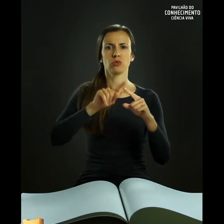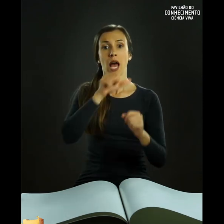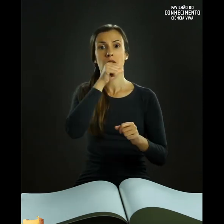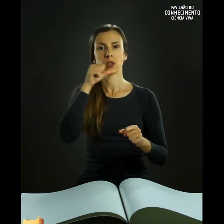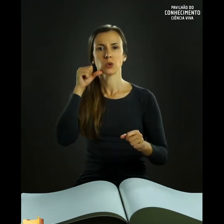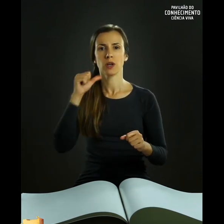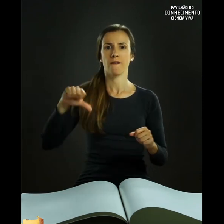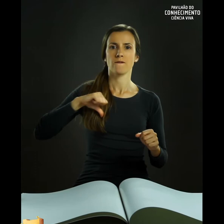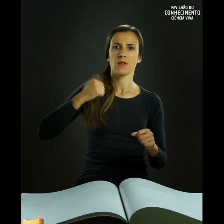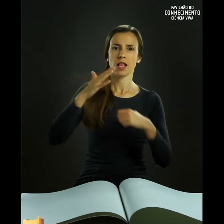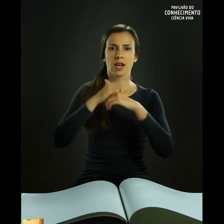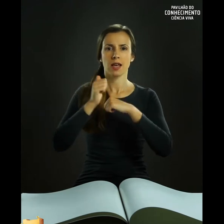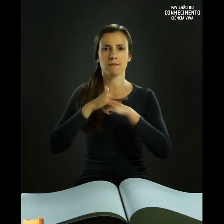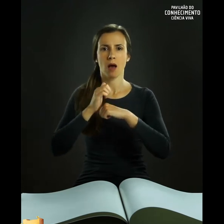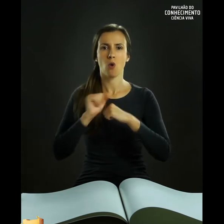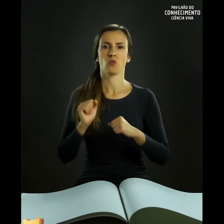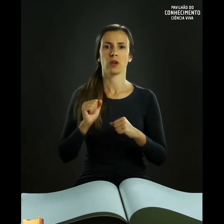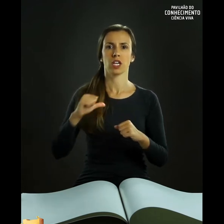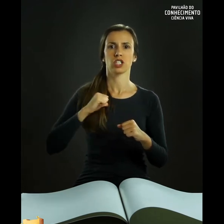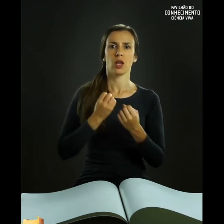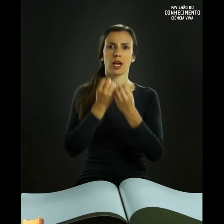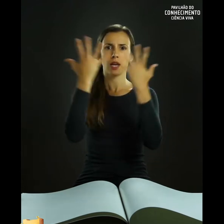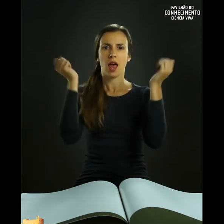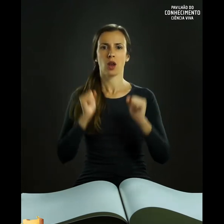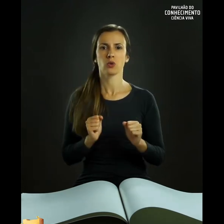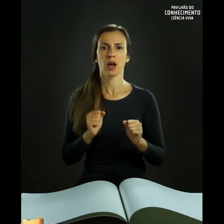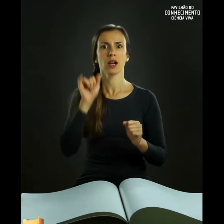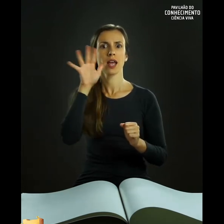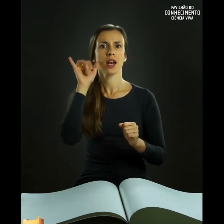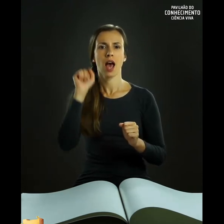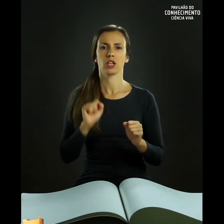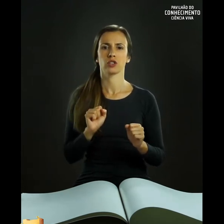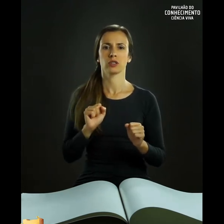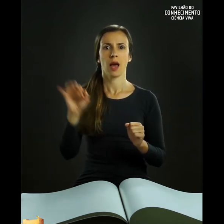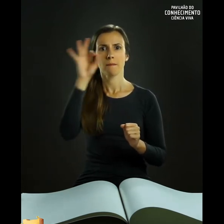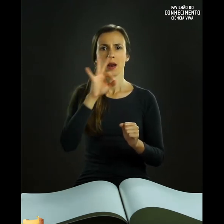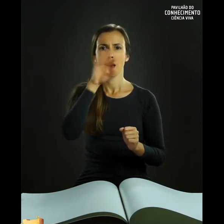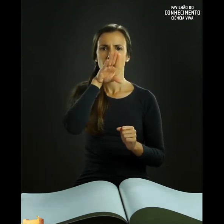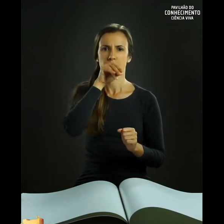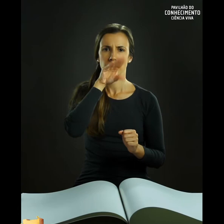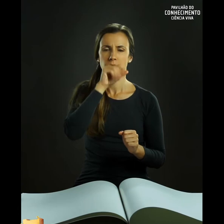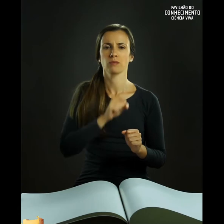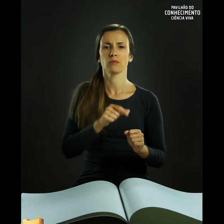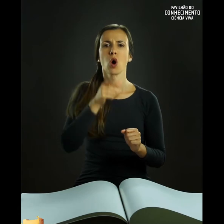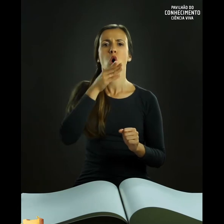acordou. Imediatamente, e para fugir dos sete anões, aceitou ir viver com o príncipe encantado. Apesar dele ser